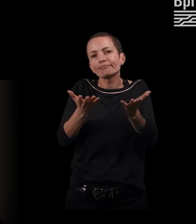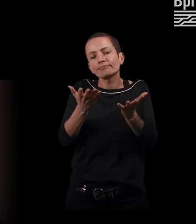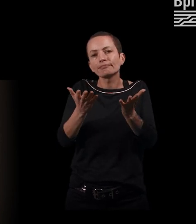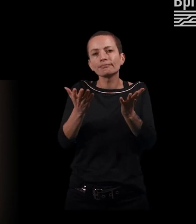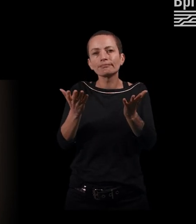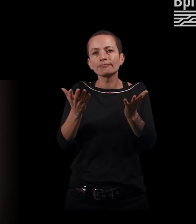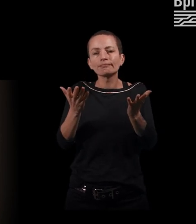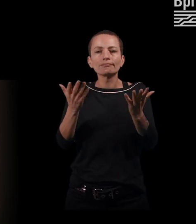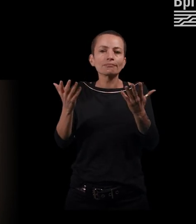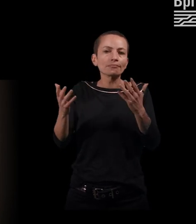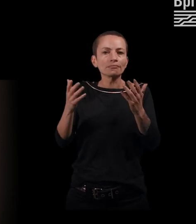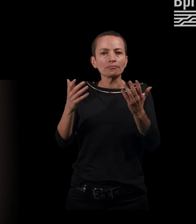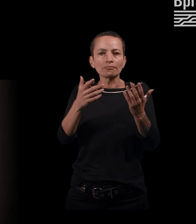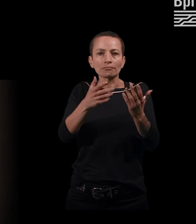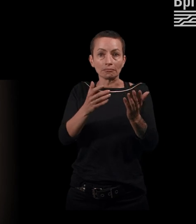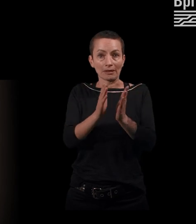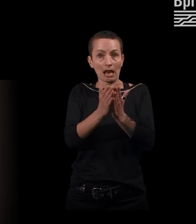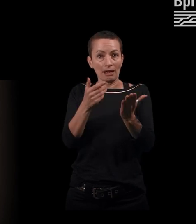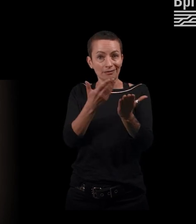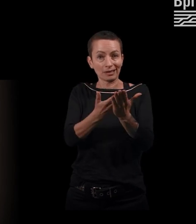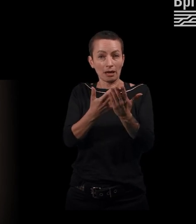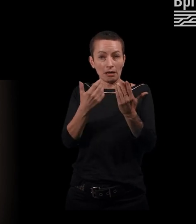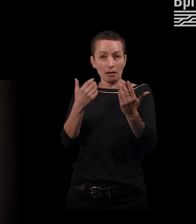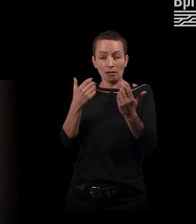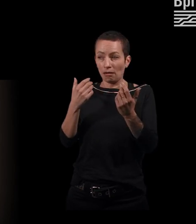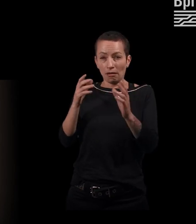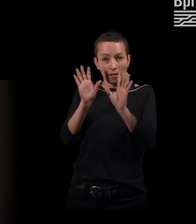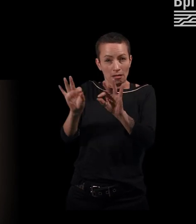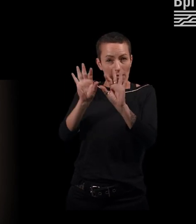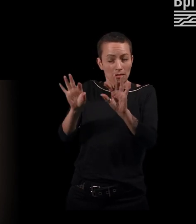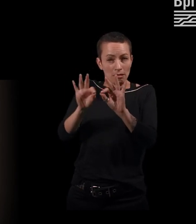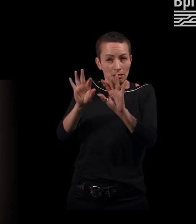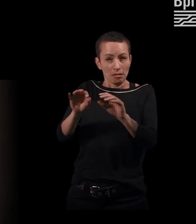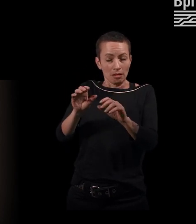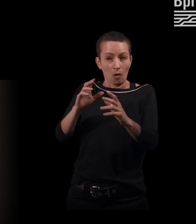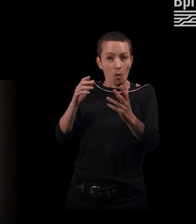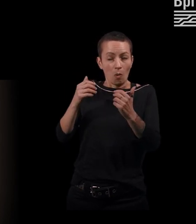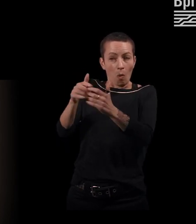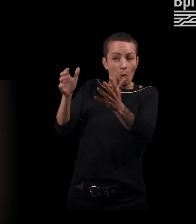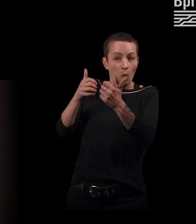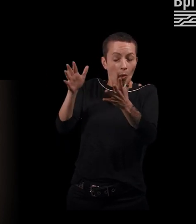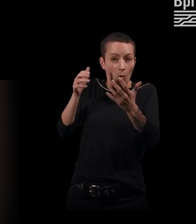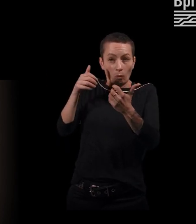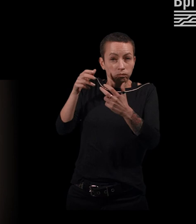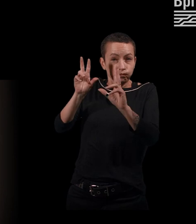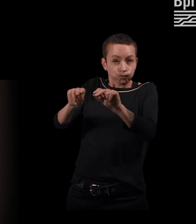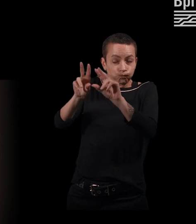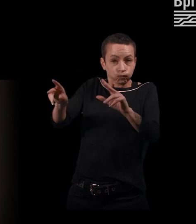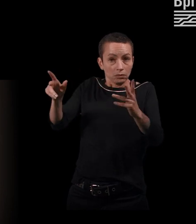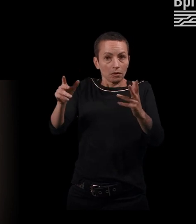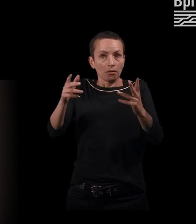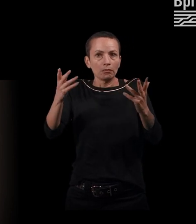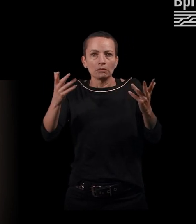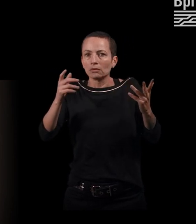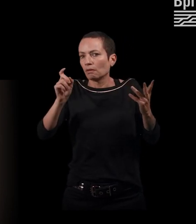un brûlot politique comme celui-ci et être tellement engagé dans ses émotions aussi entre colère et passion sans